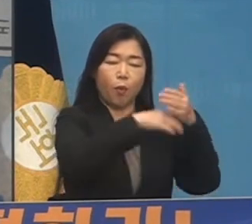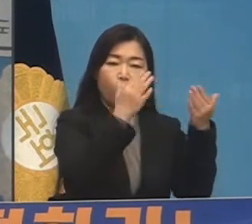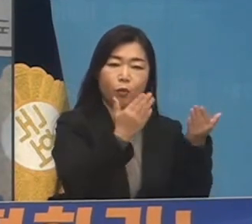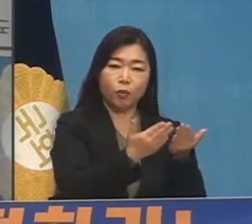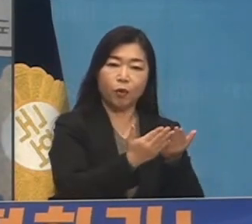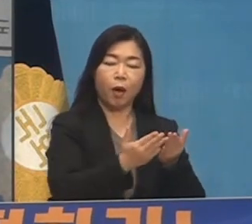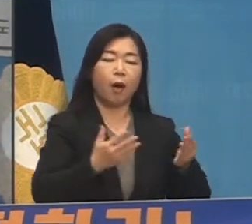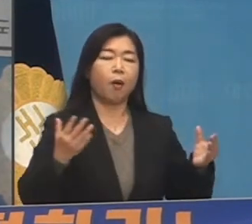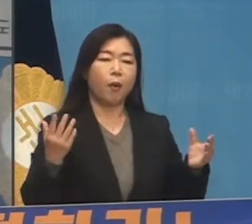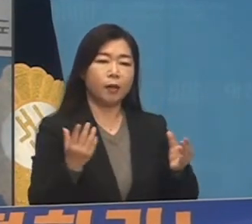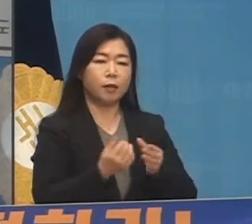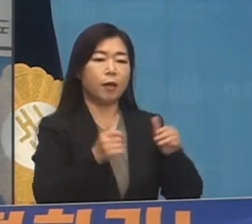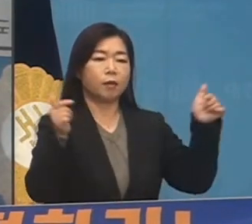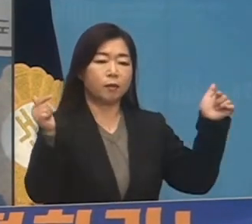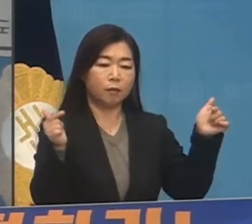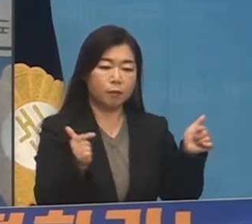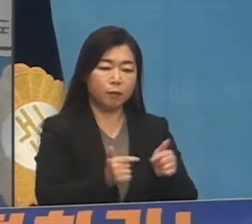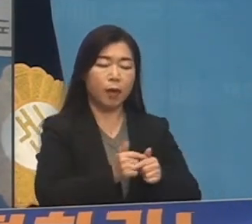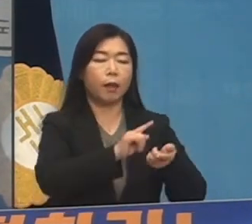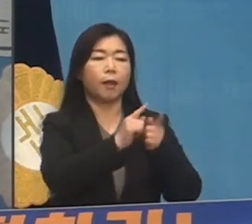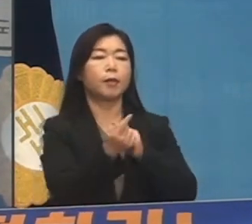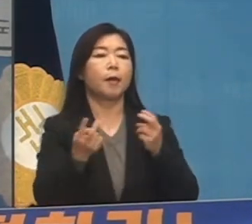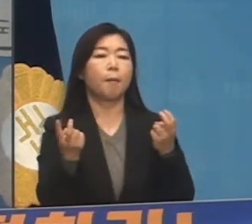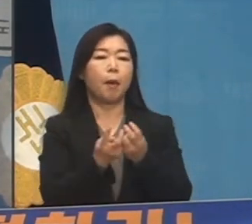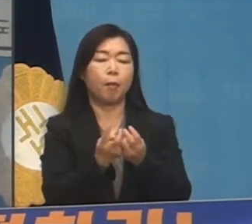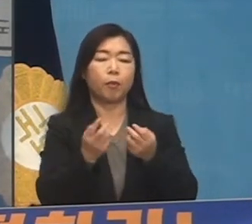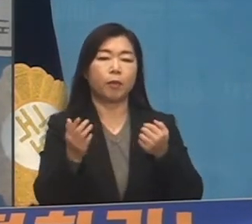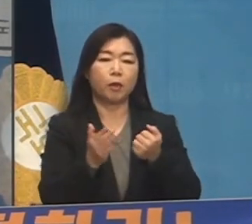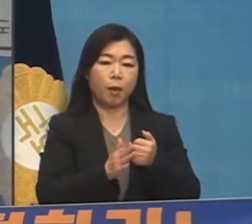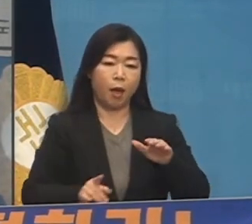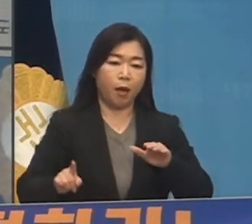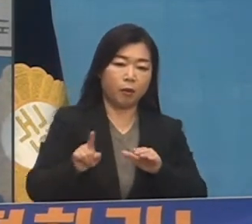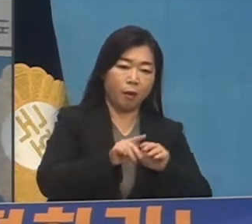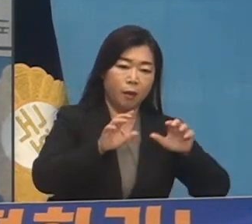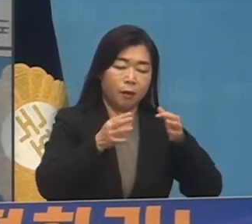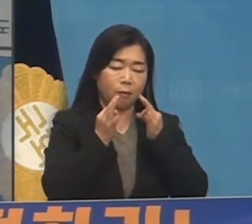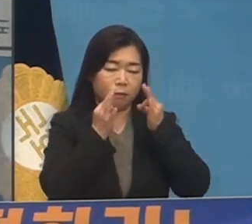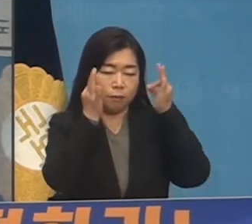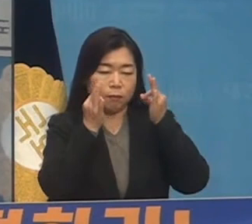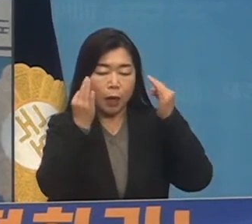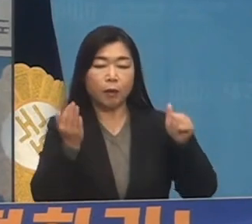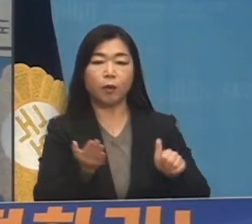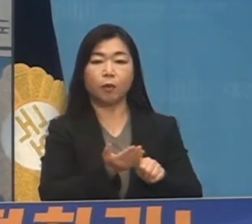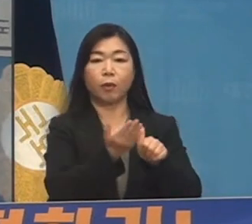모두 완화하는 대안이어서 선진국들도 힘을 기울여 구성하고 있습니다.